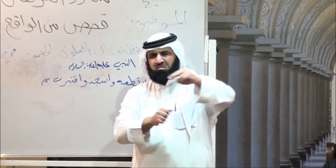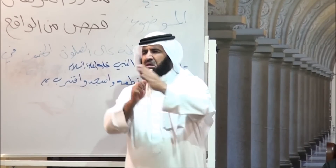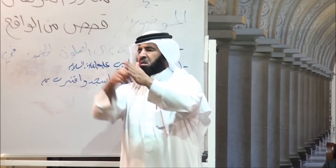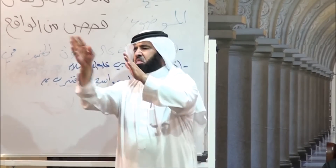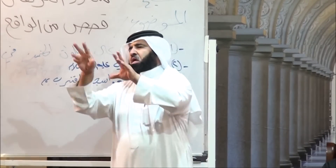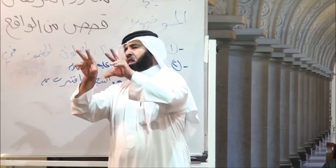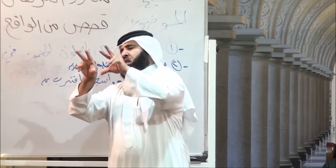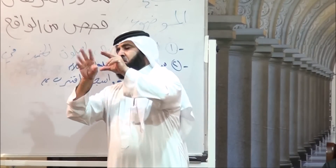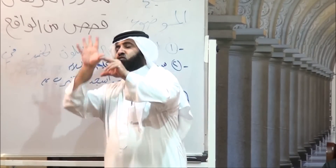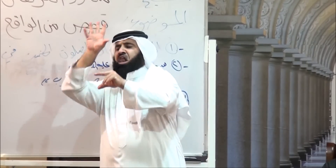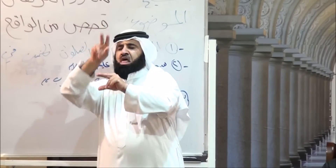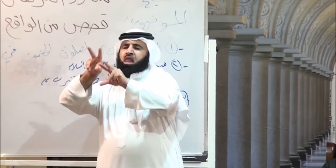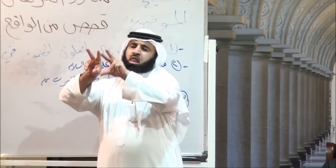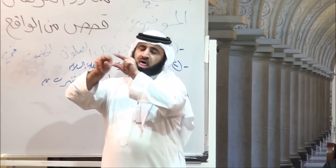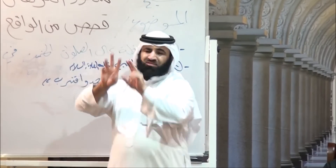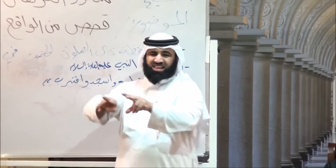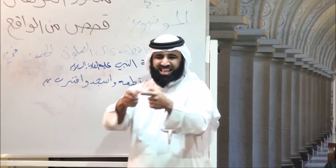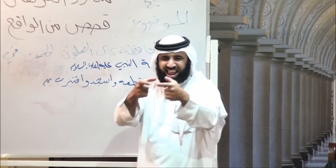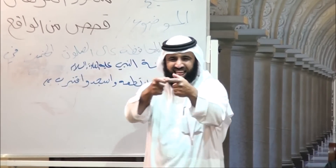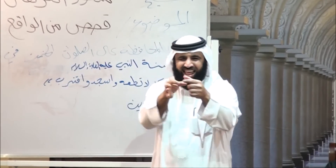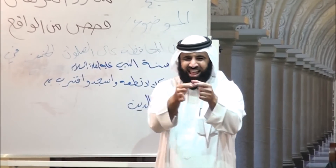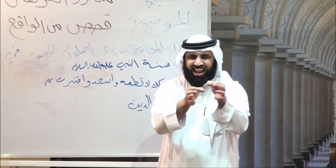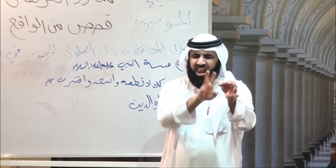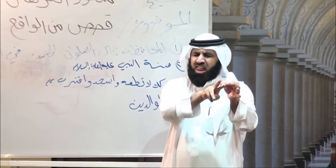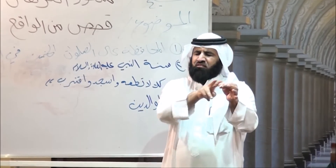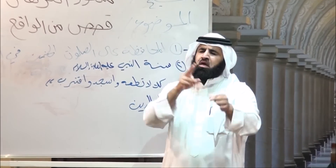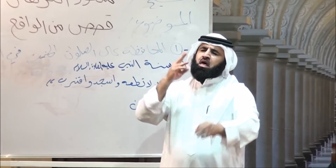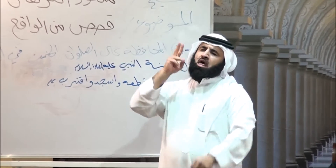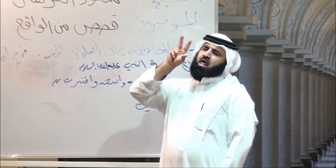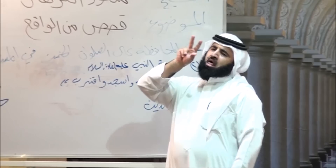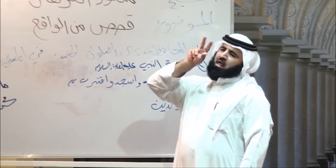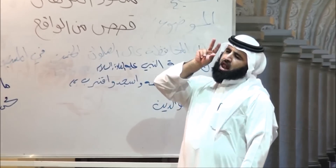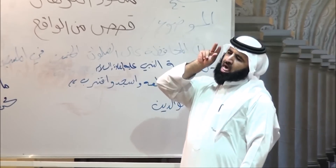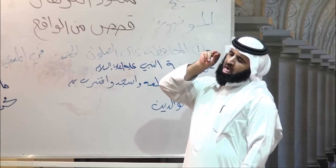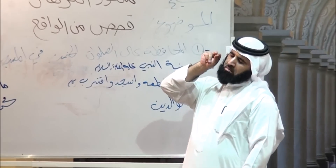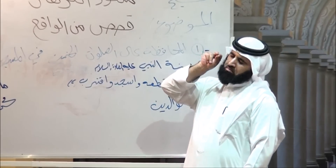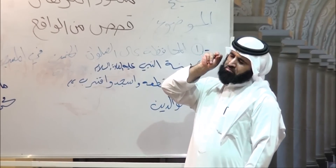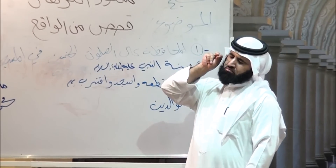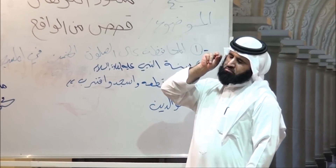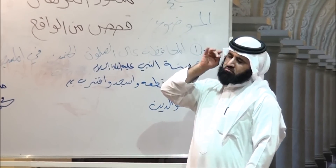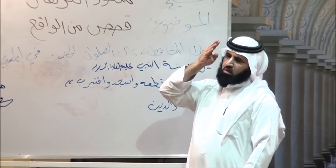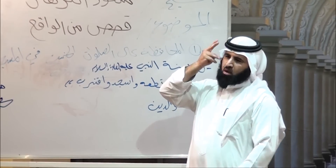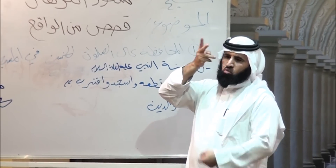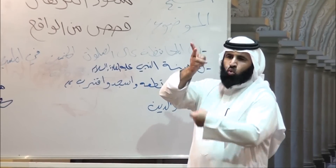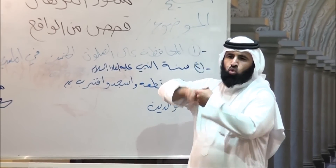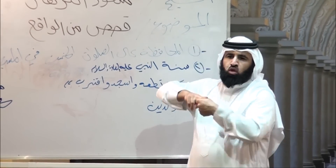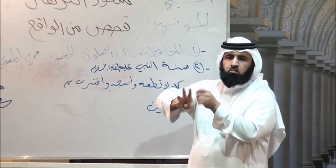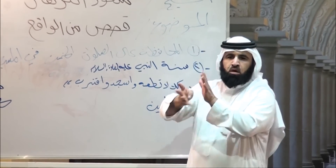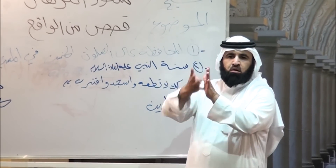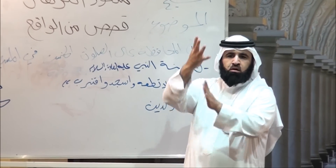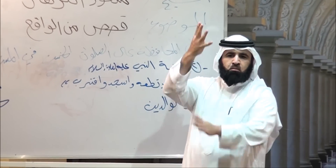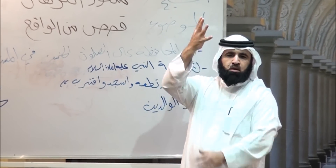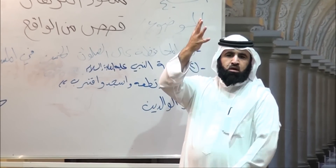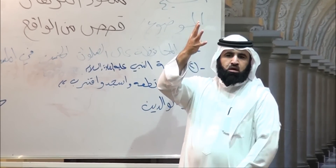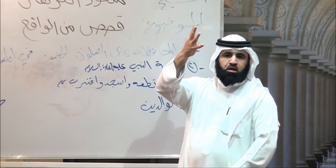فرأى في المنام نفس الرؤية التي رآها في الحج،